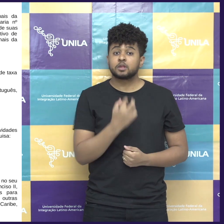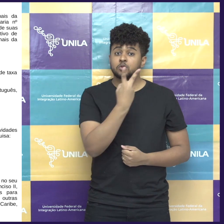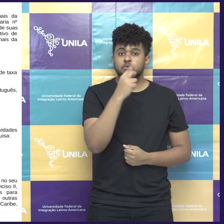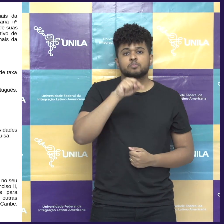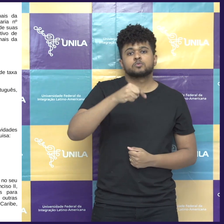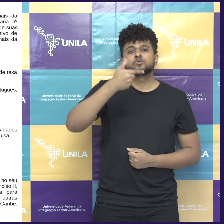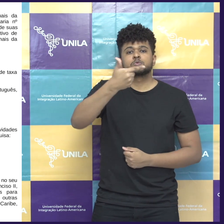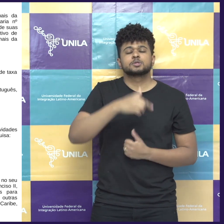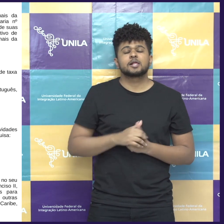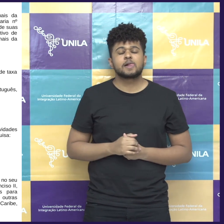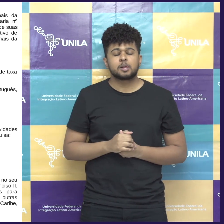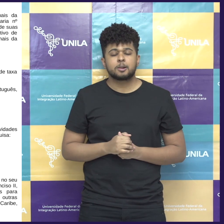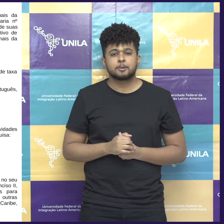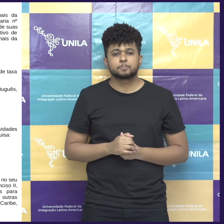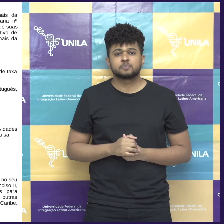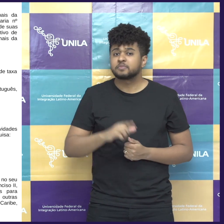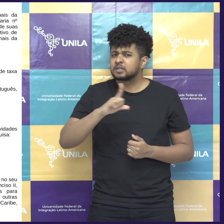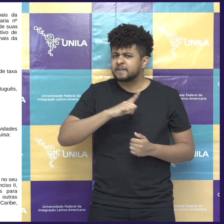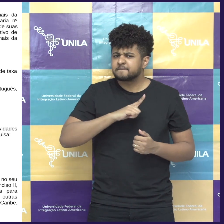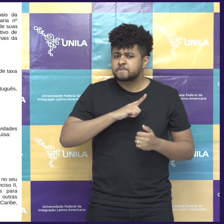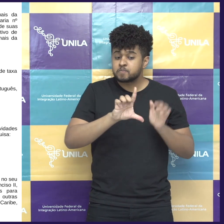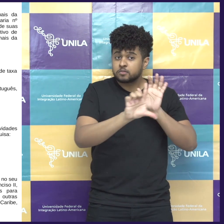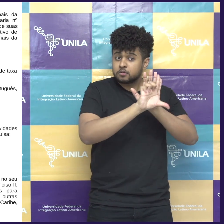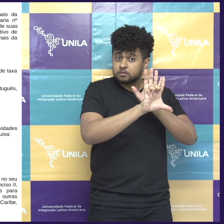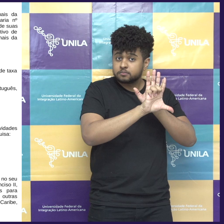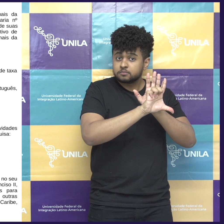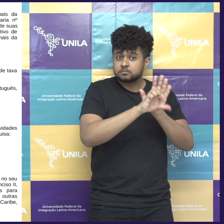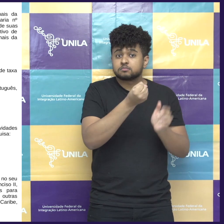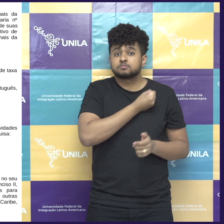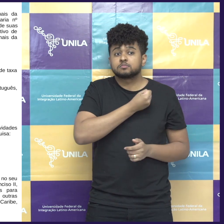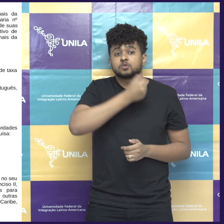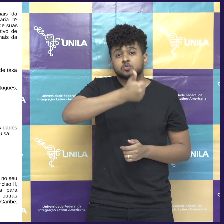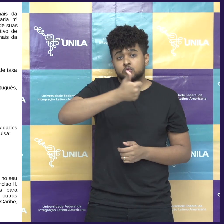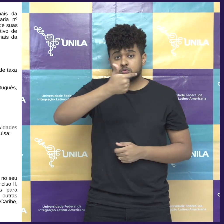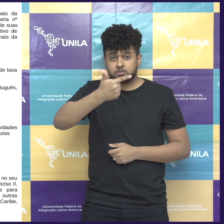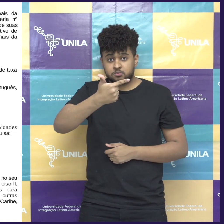2.2 Considerando os dispostos na Lei nº